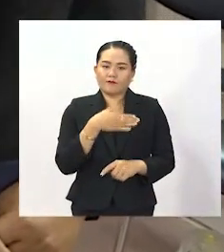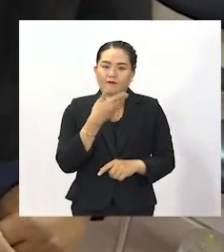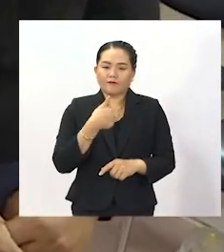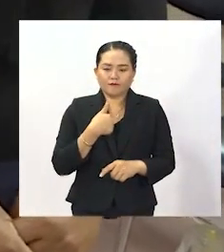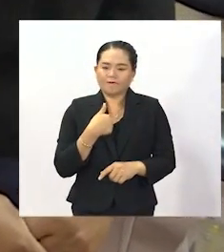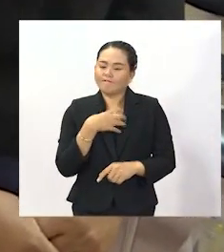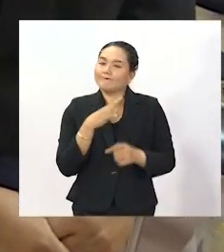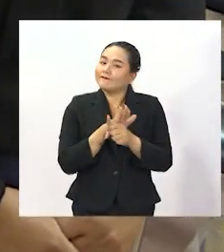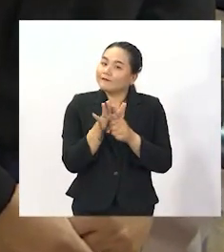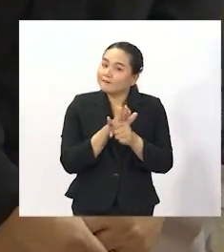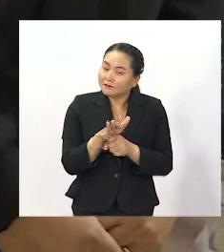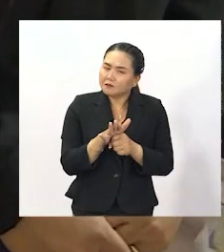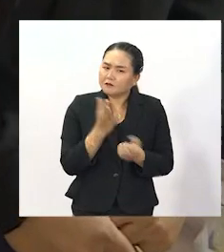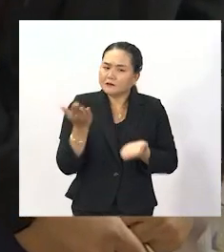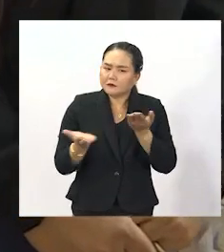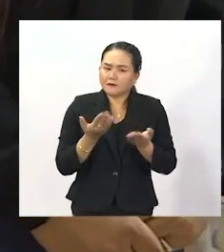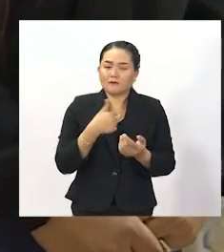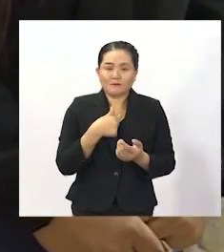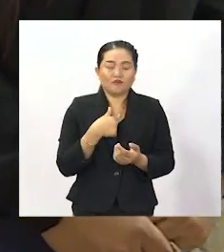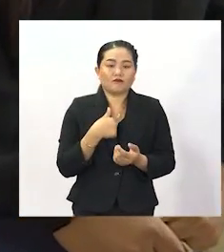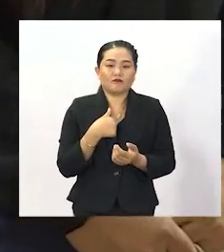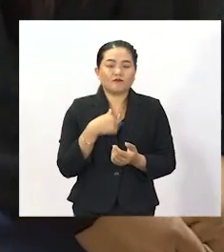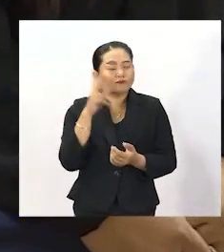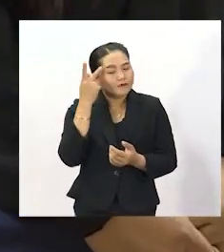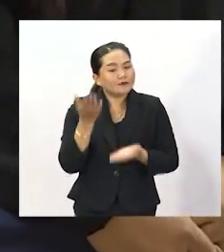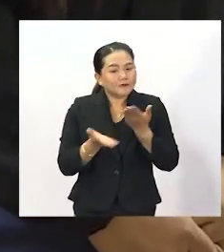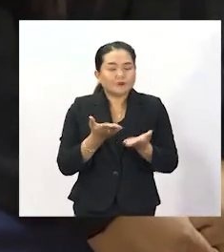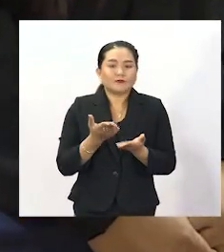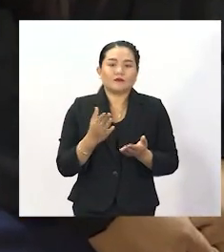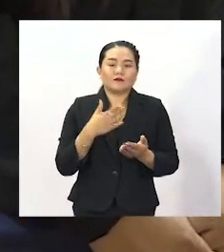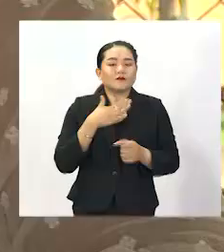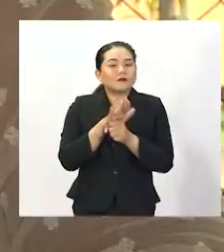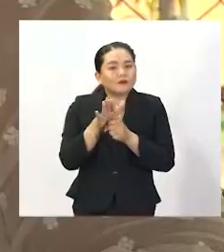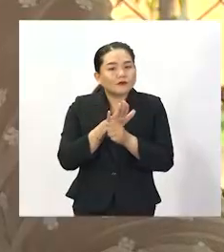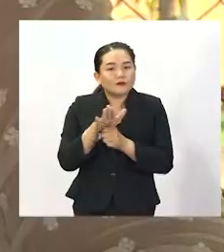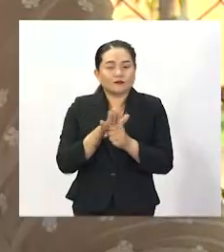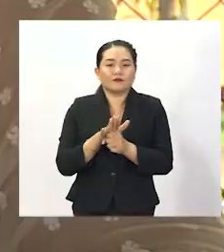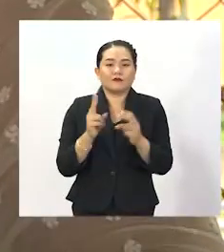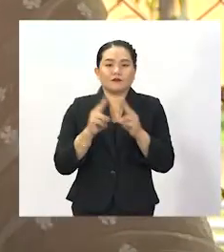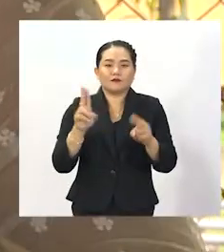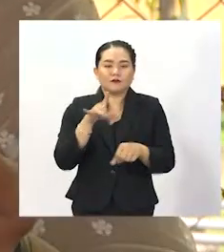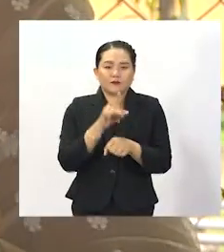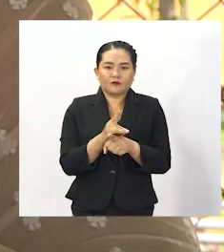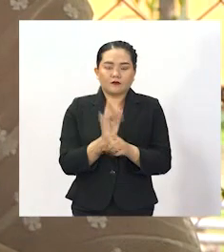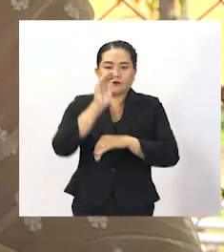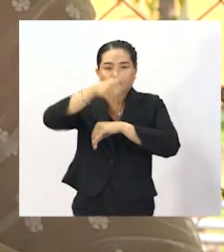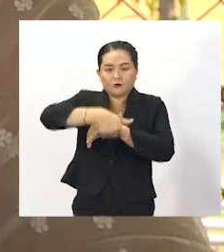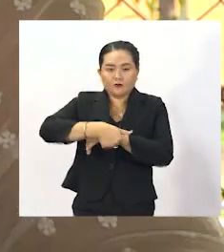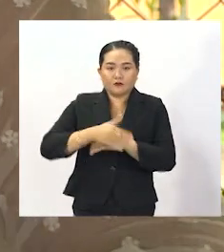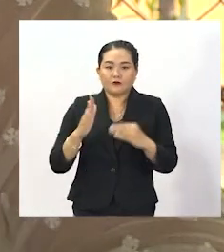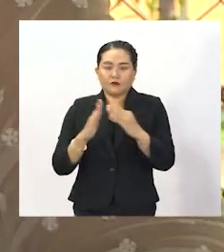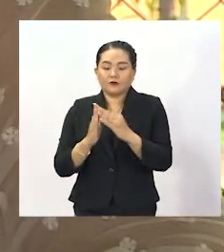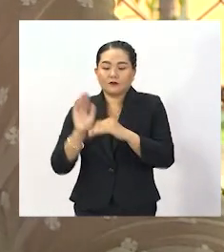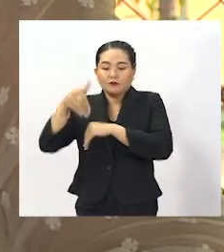ណ៍ថាដូចជាចូលចិត្តអានឹងប្រហែលជានិស័យរបស់ខ្ញុំណាខ្ញុំប្រហែលជាមានចំណងខាងអញ្ចឹងខ្ញុំចូលចិត្តអញ្ចឹងឲ្យតារៀងយកអ្នក